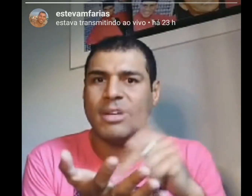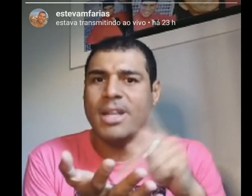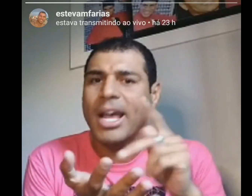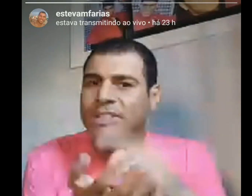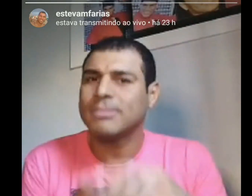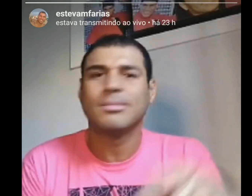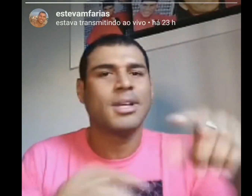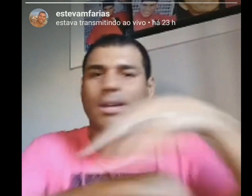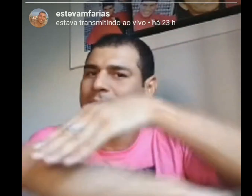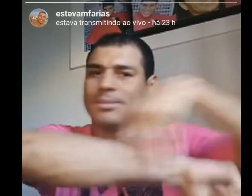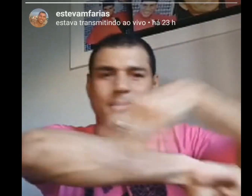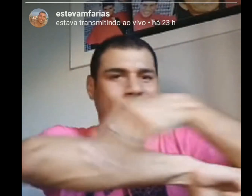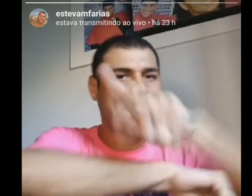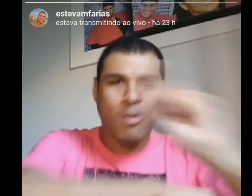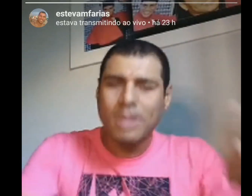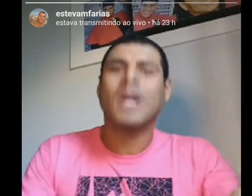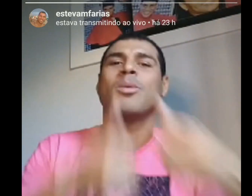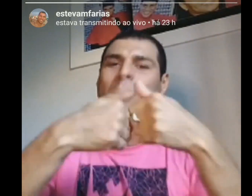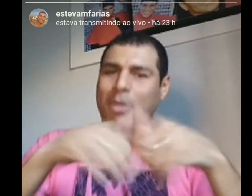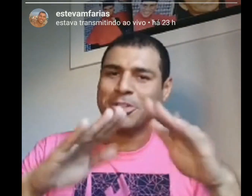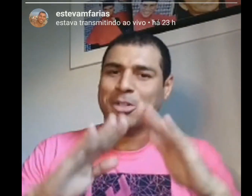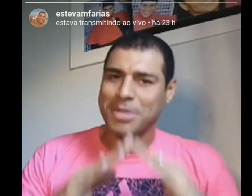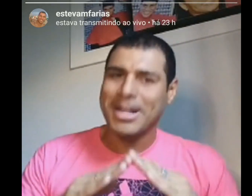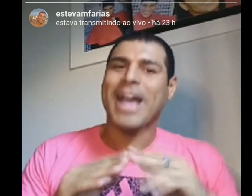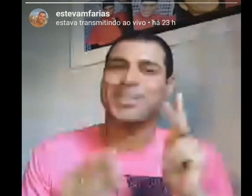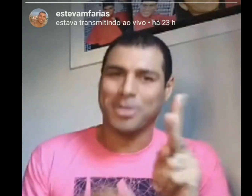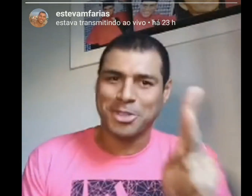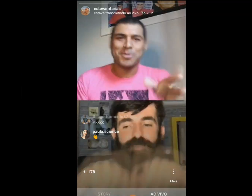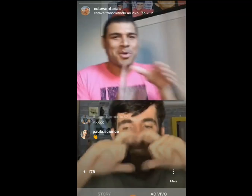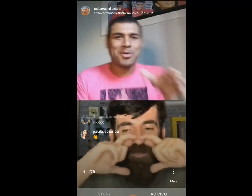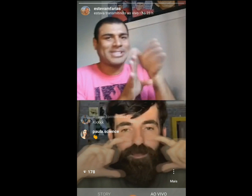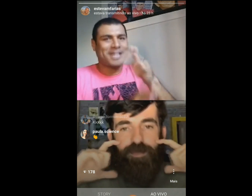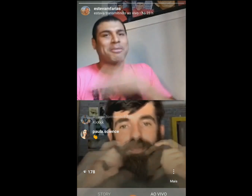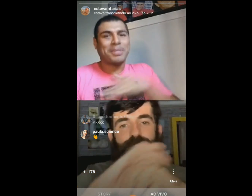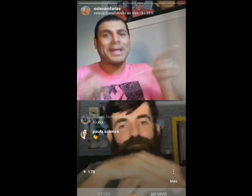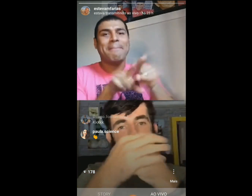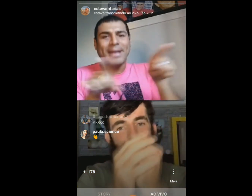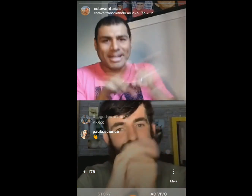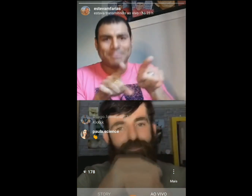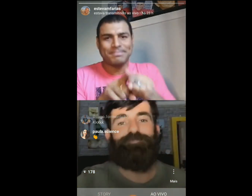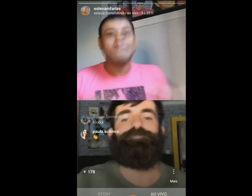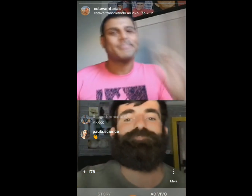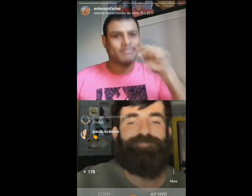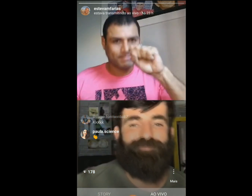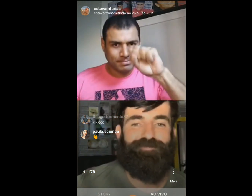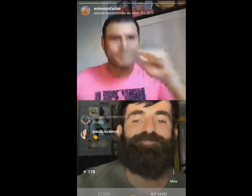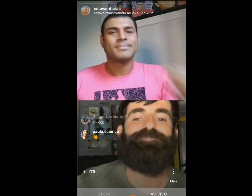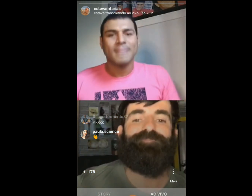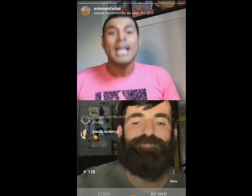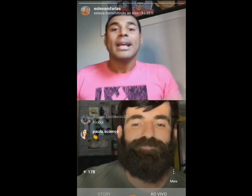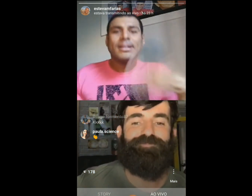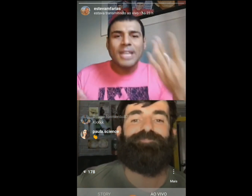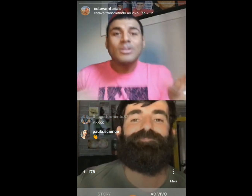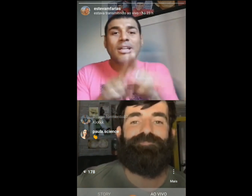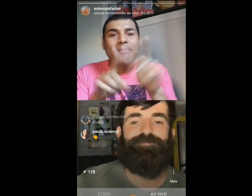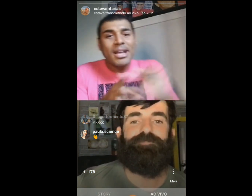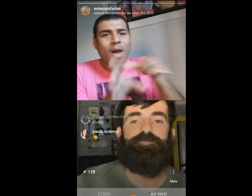Verdade. Não é pra rua, não. Continua em casa, continua. Isso, usar máscara, higienizar as mãos. Então também é um